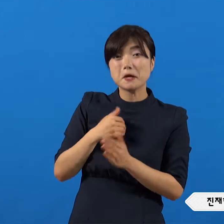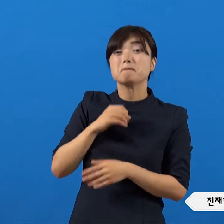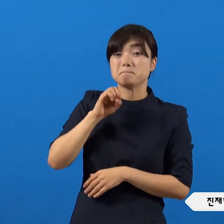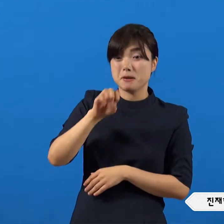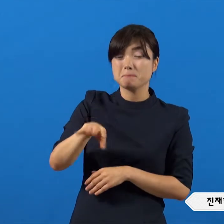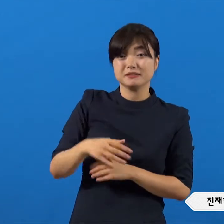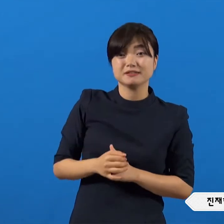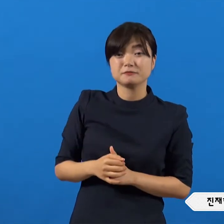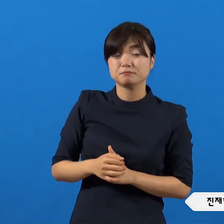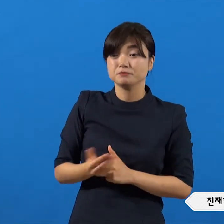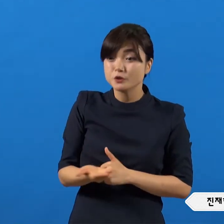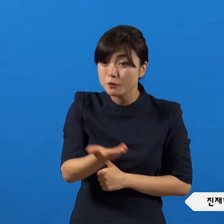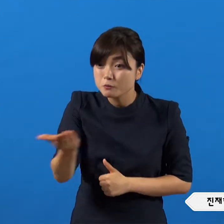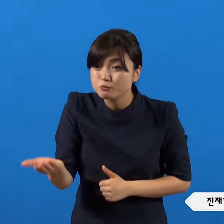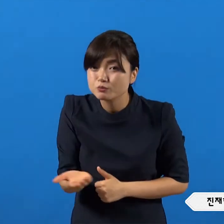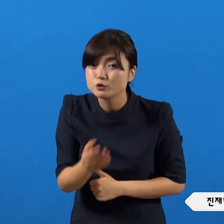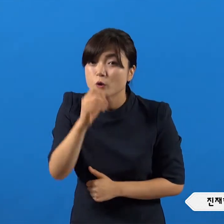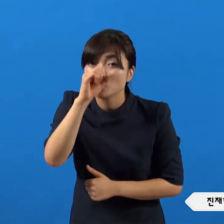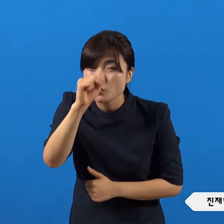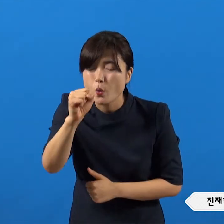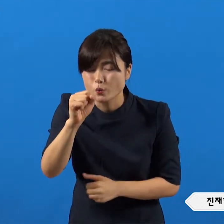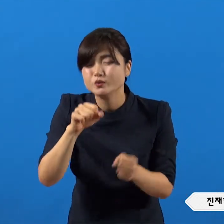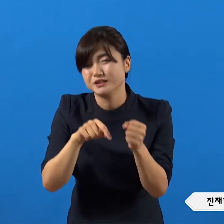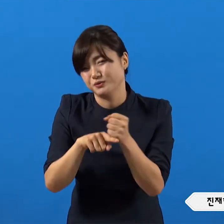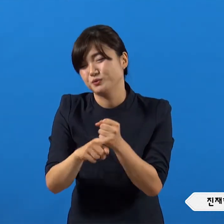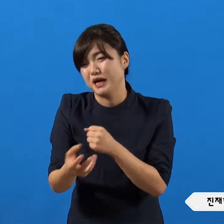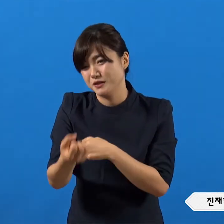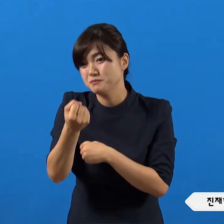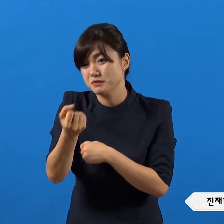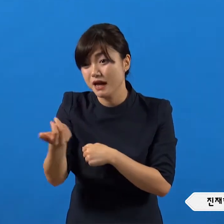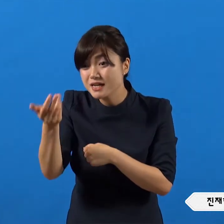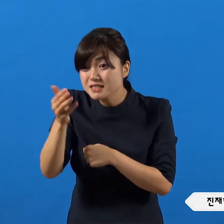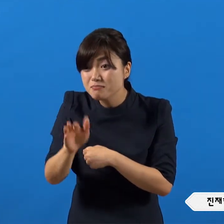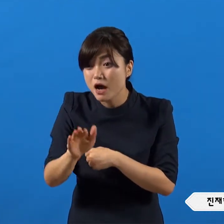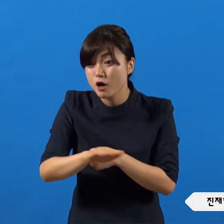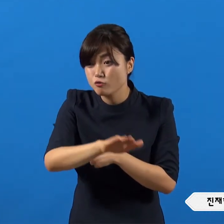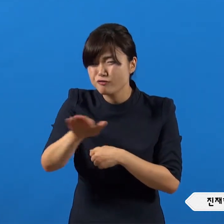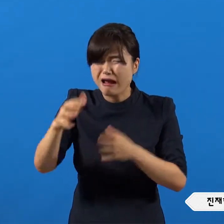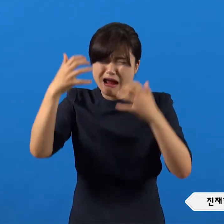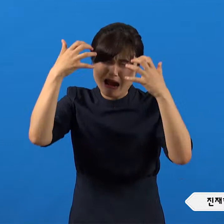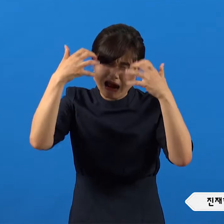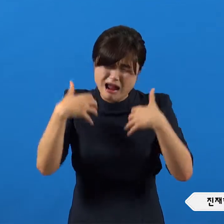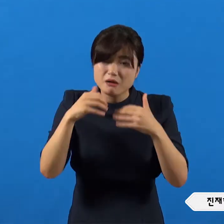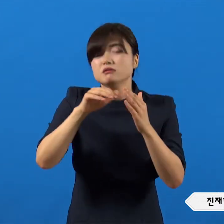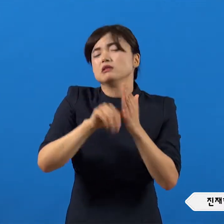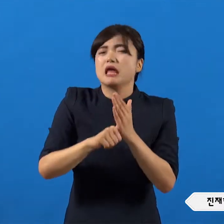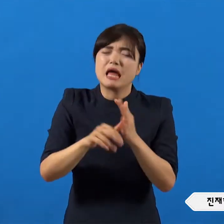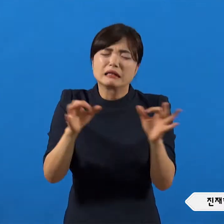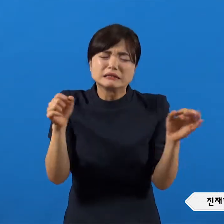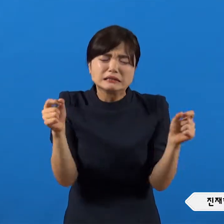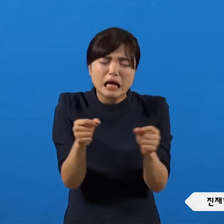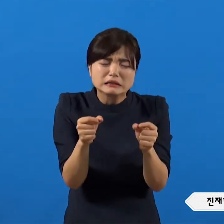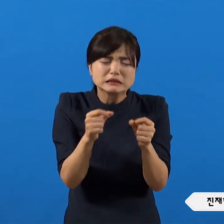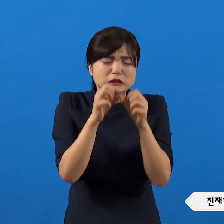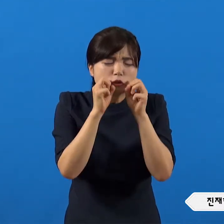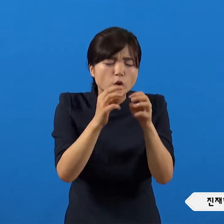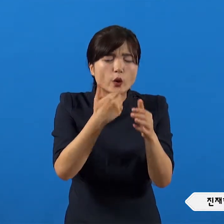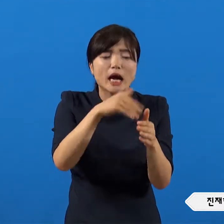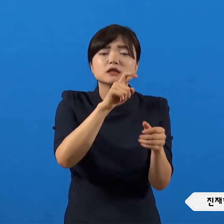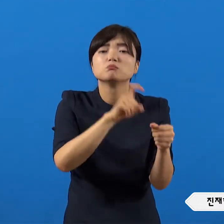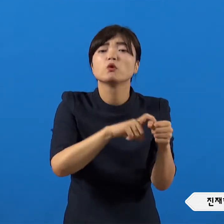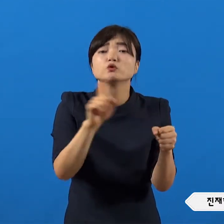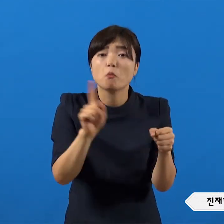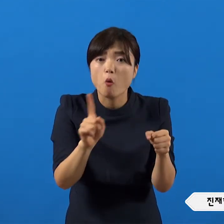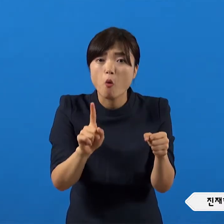이야기합니다. 여러분, 좋은 이유이지만 우리가 이 여름에 단기 선교를 가야 되는 가장